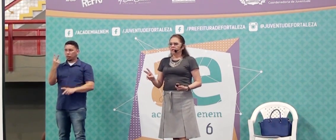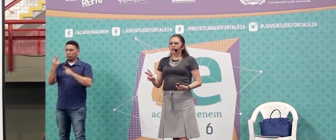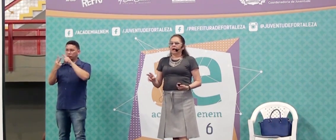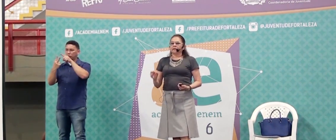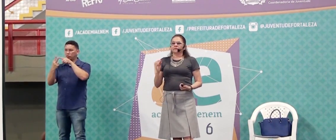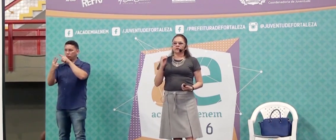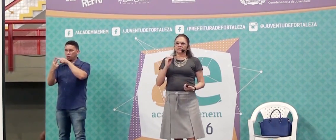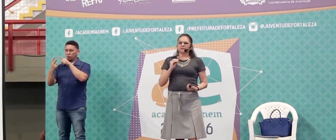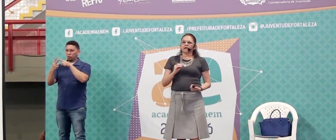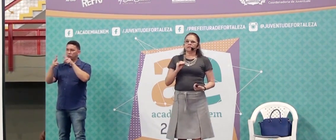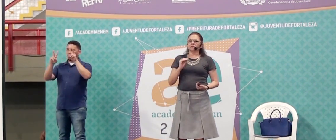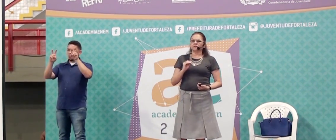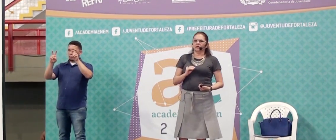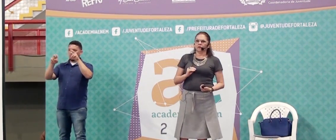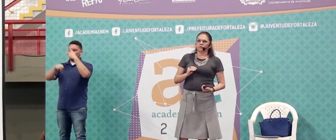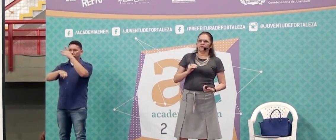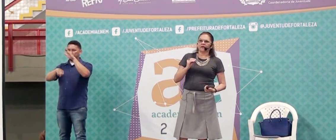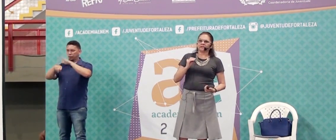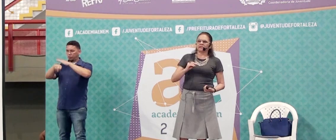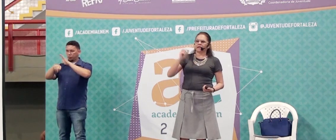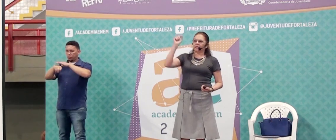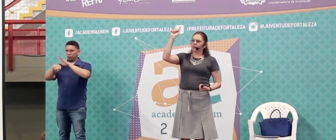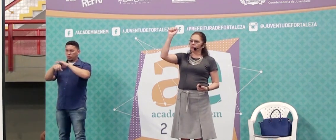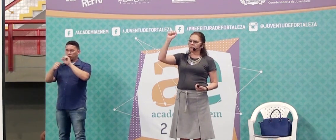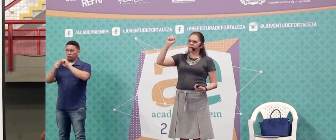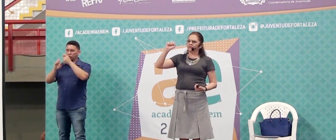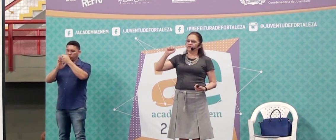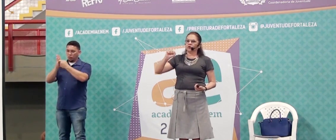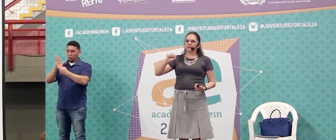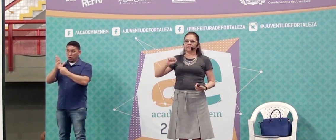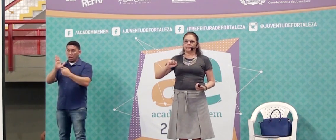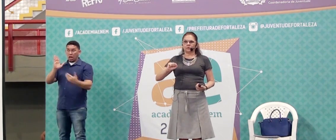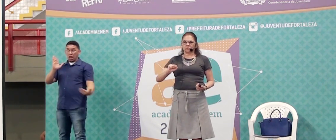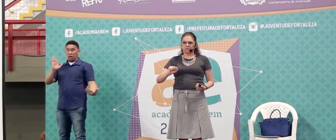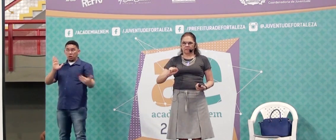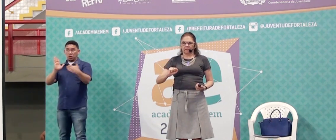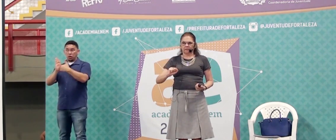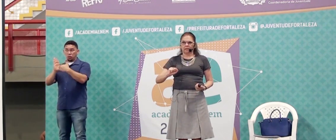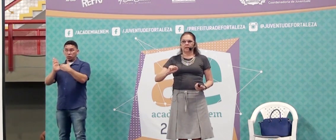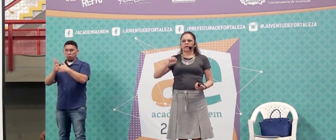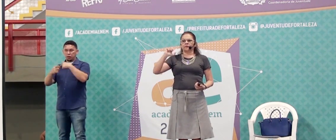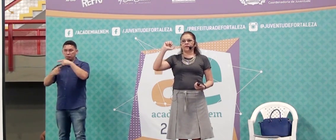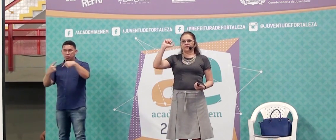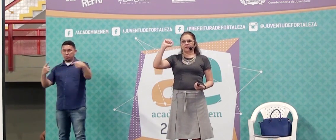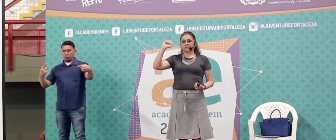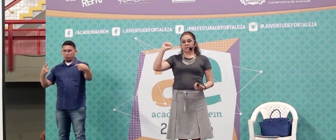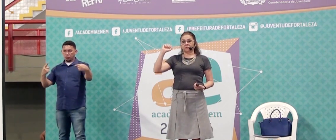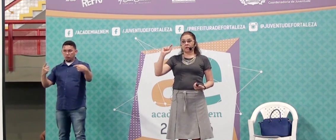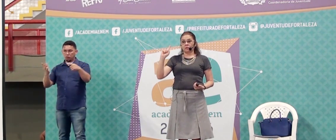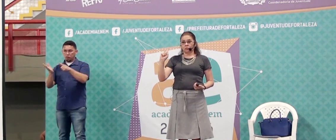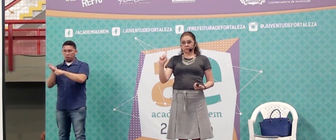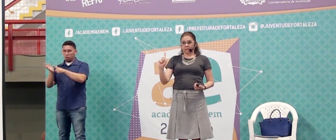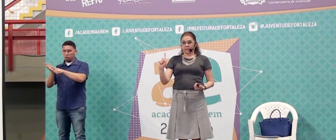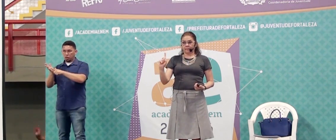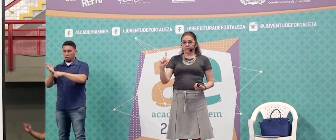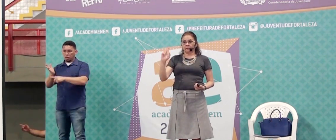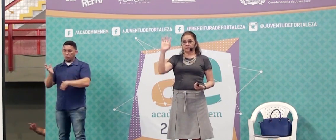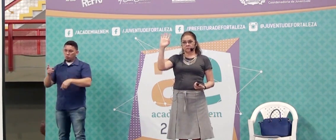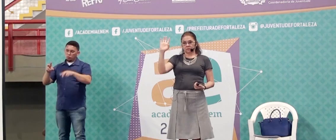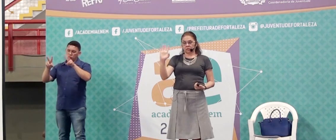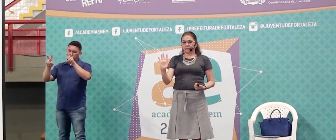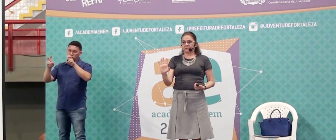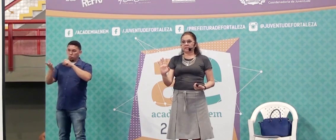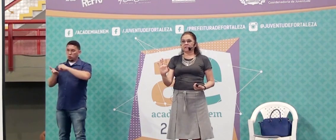temas. E vocês vão fazer na última folha da apostila. Quem vai fazer só um